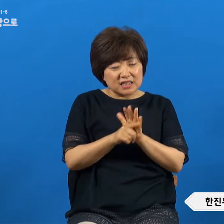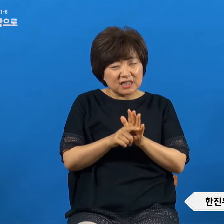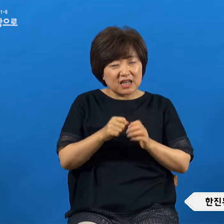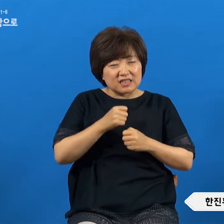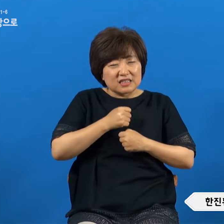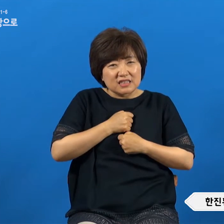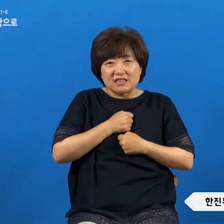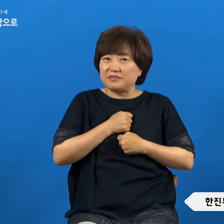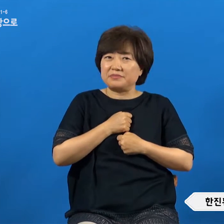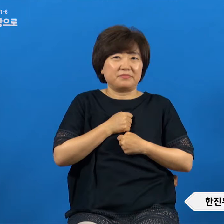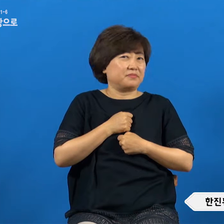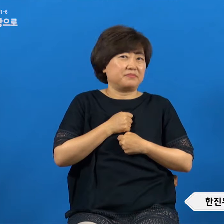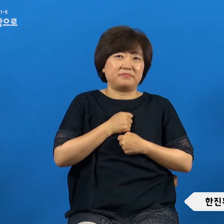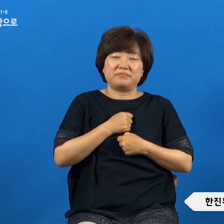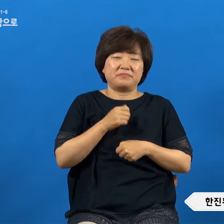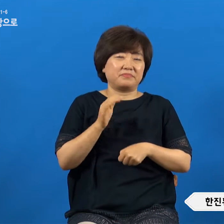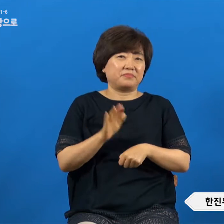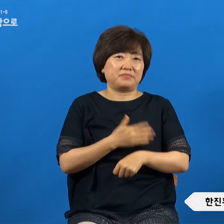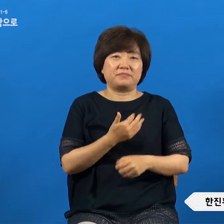말입니다.